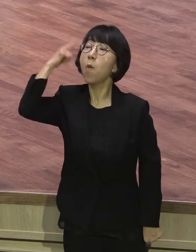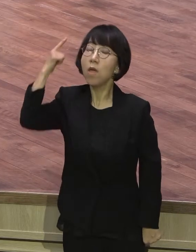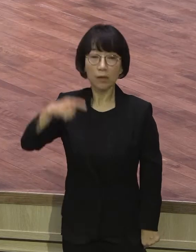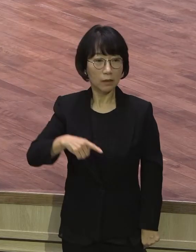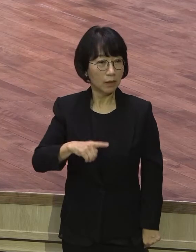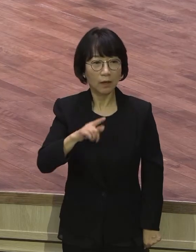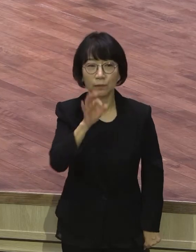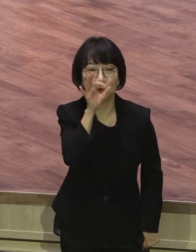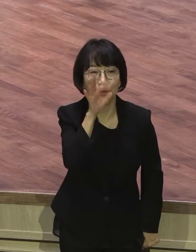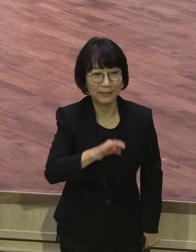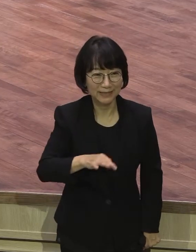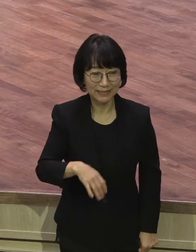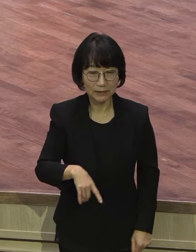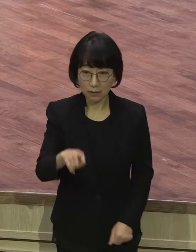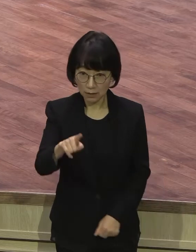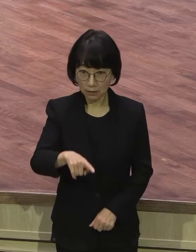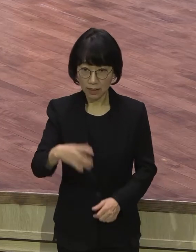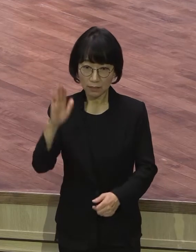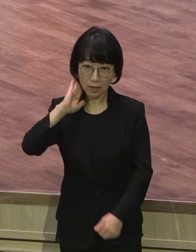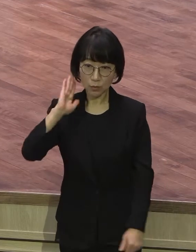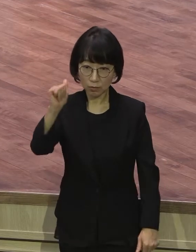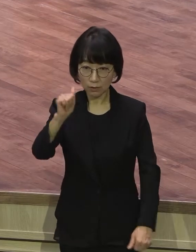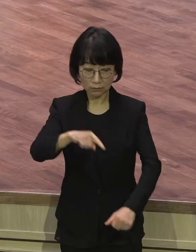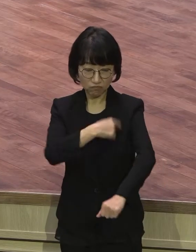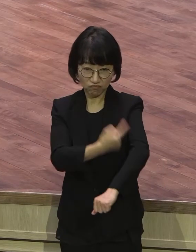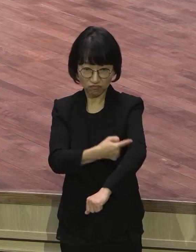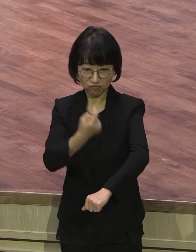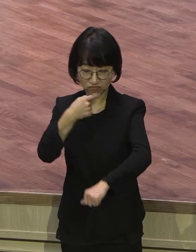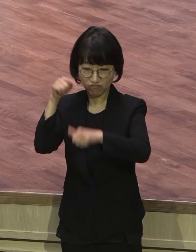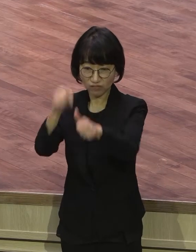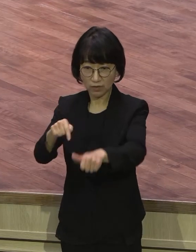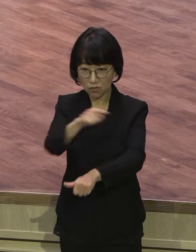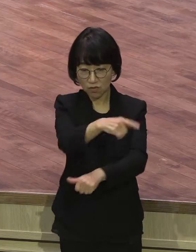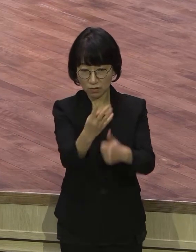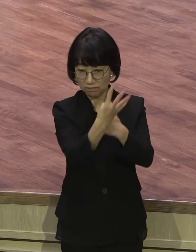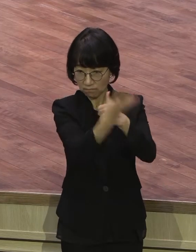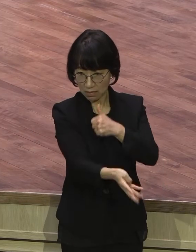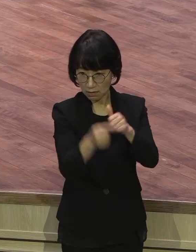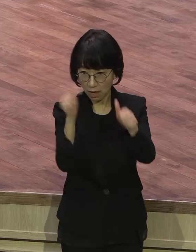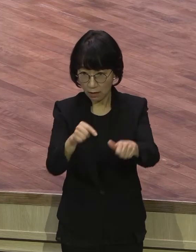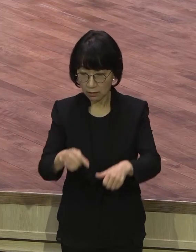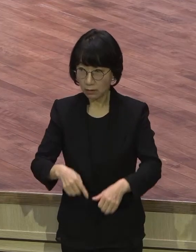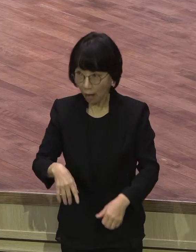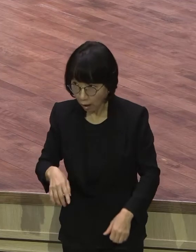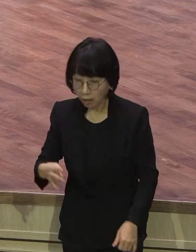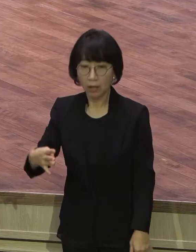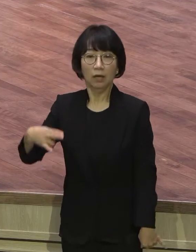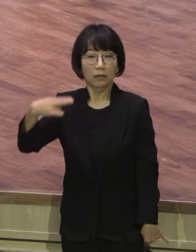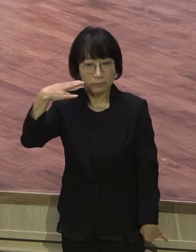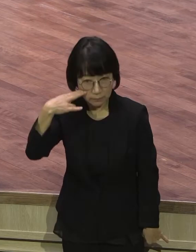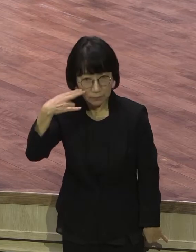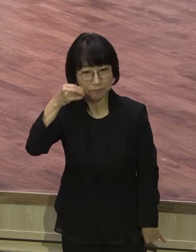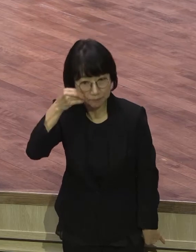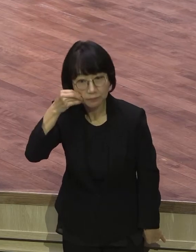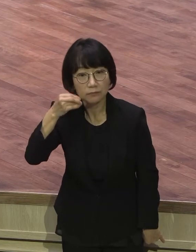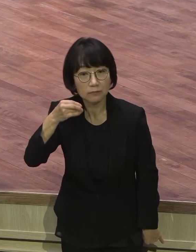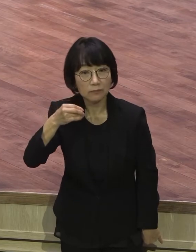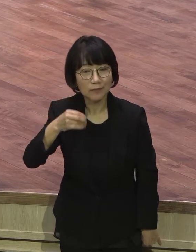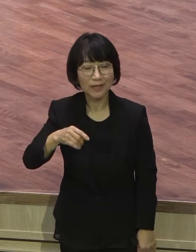오늘 저 사람 석방시키세요 하면 끝이라니까 대통령이 한마디면 끝나는 게 특별사면이에요. 여러분을